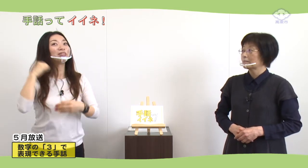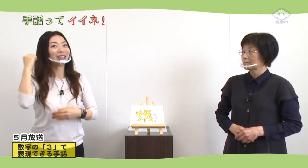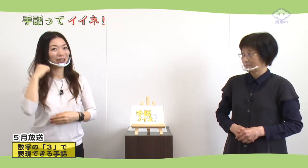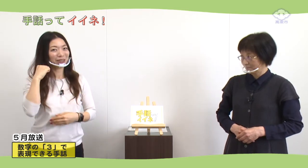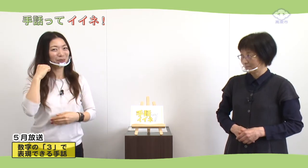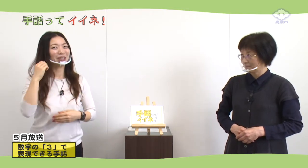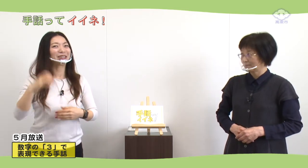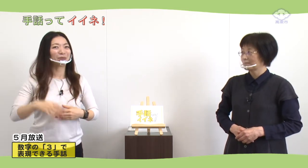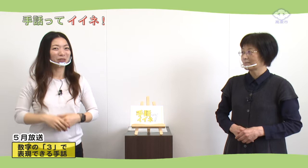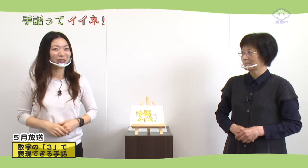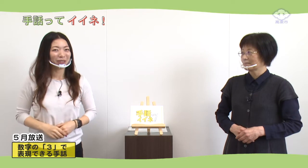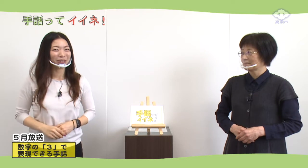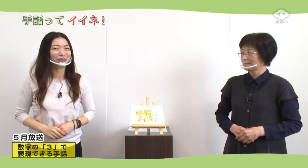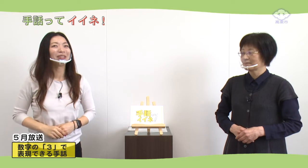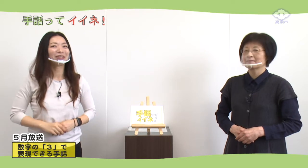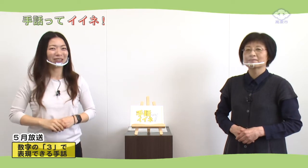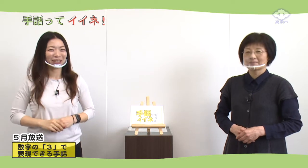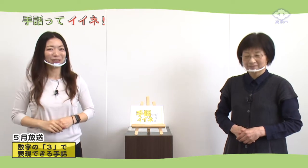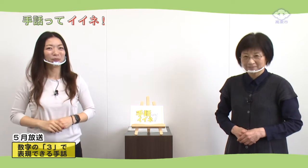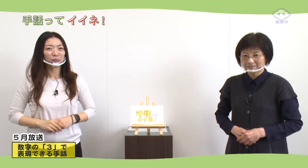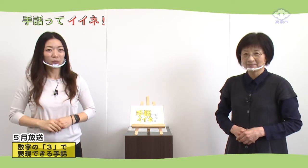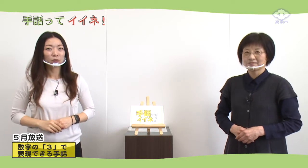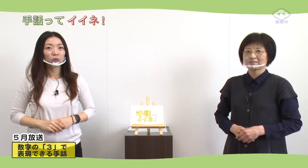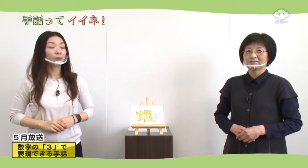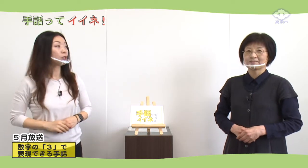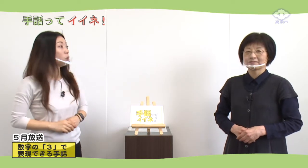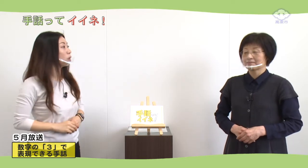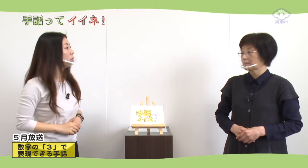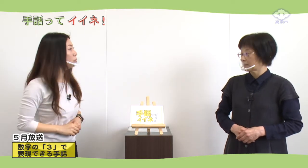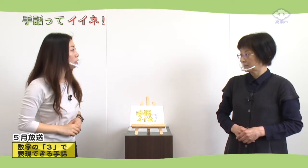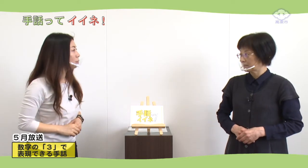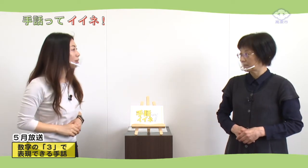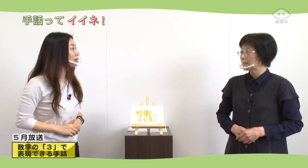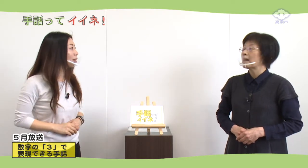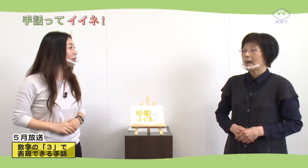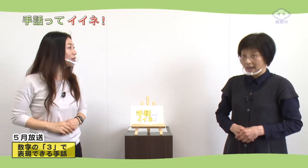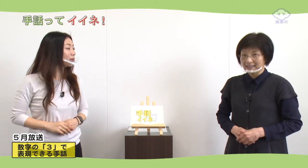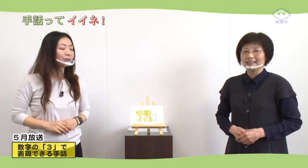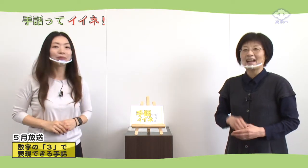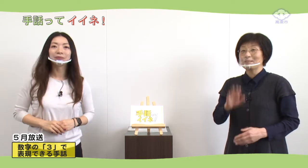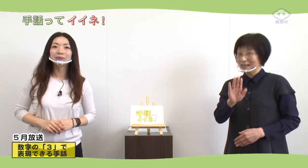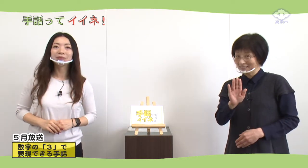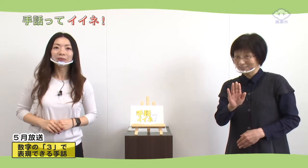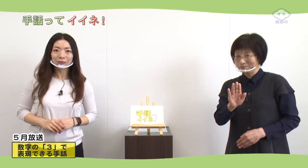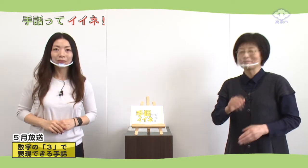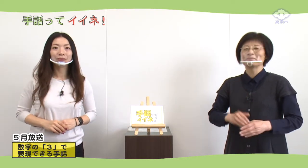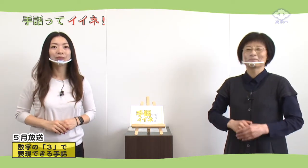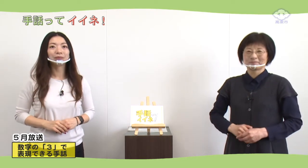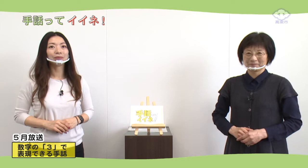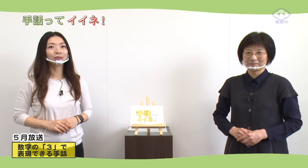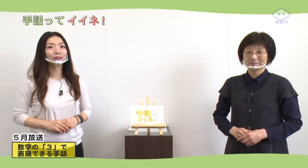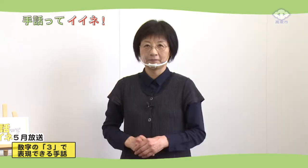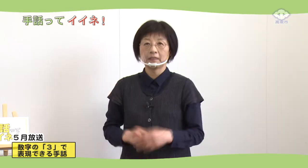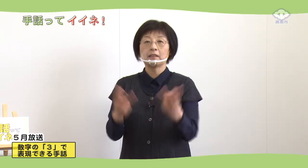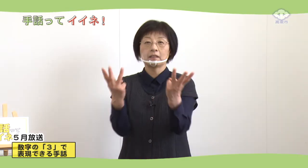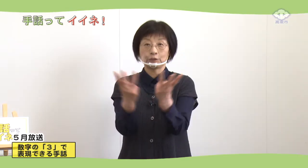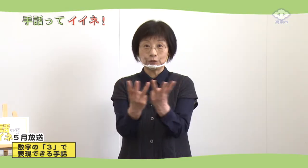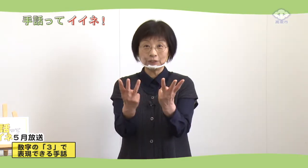泉、皆さんもぜひねやってみてください。浜さん、他にはありますか。 はい、あります。数字